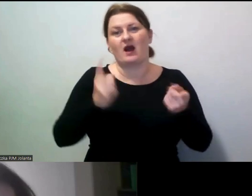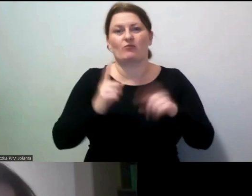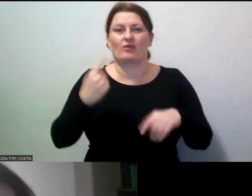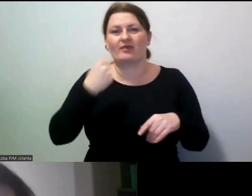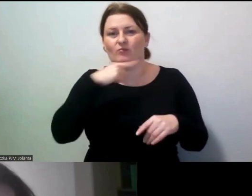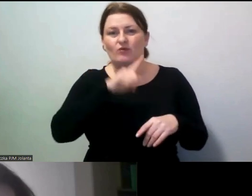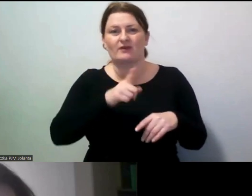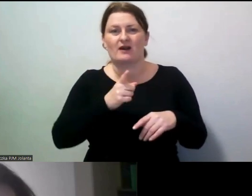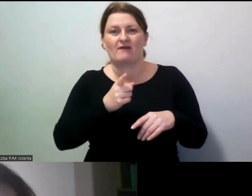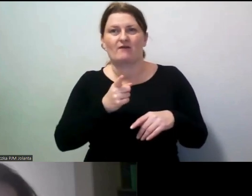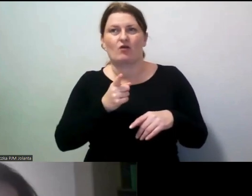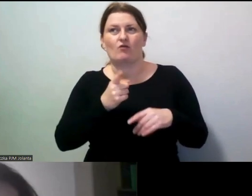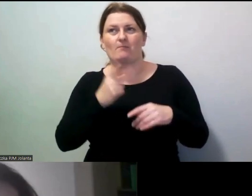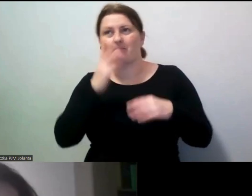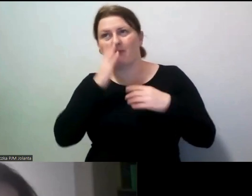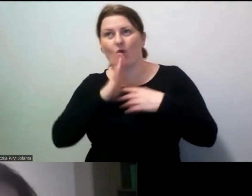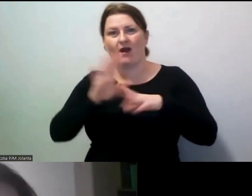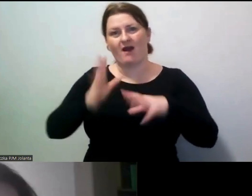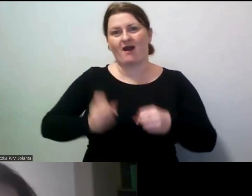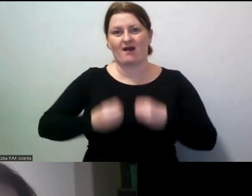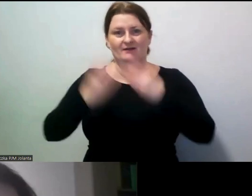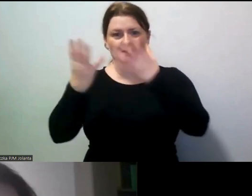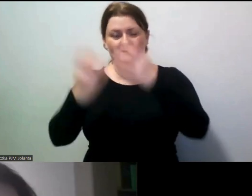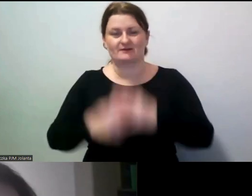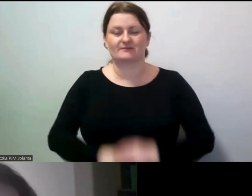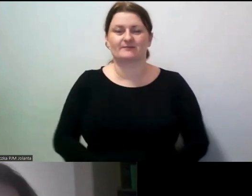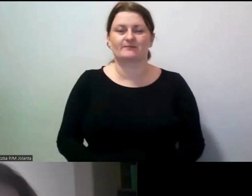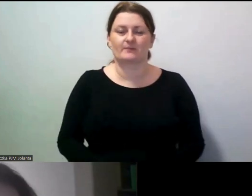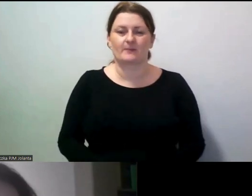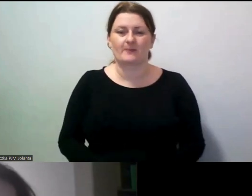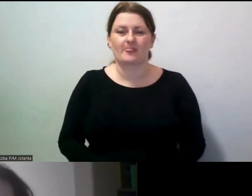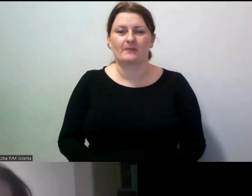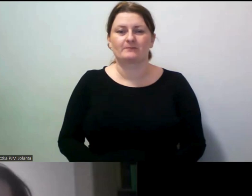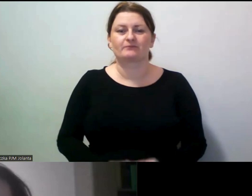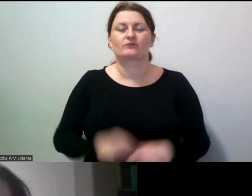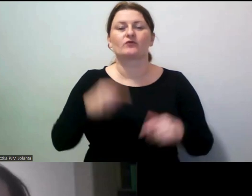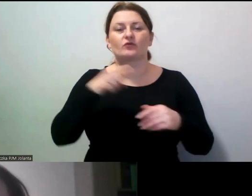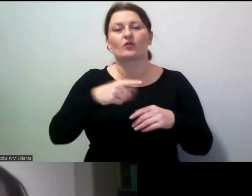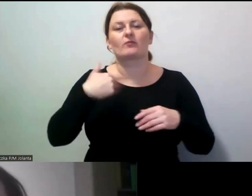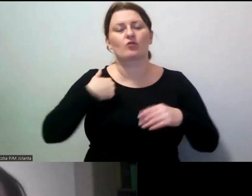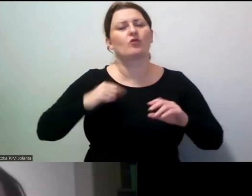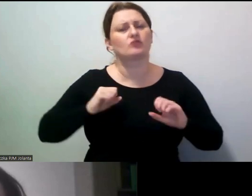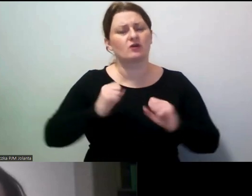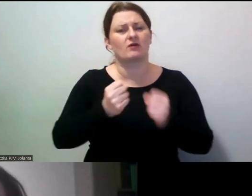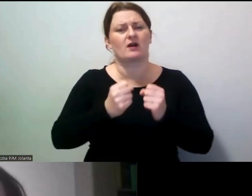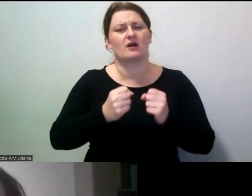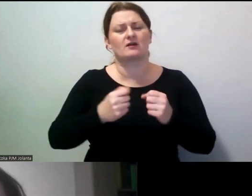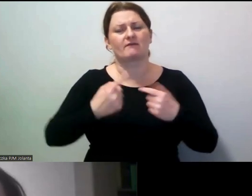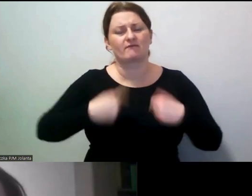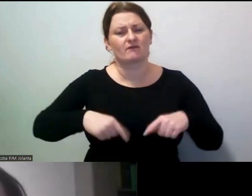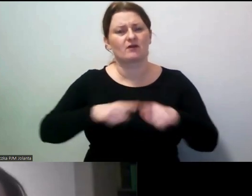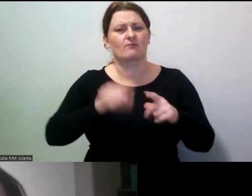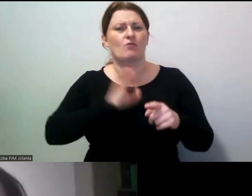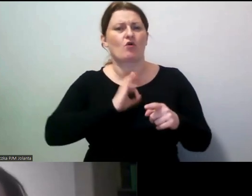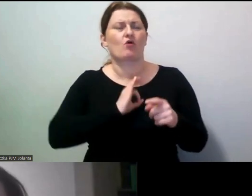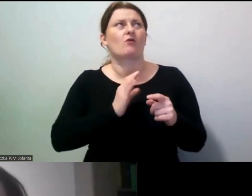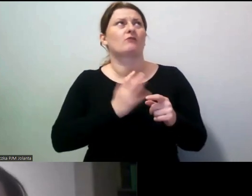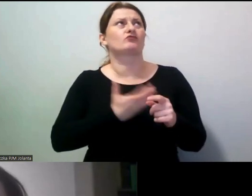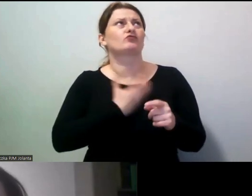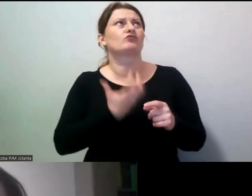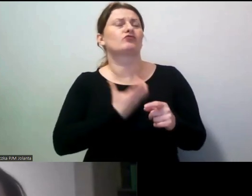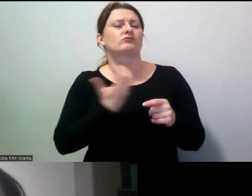tym wykazać. Natomiast to było działanie, które gdzieś realizowało moją potrzebę takiego